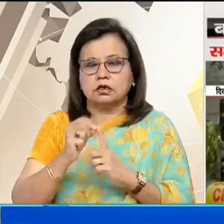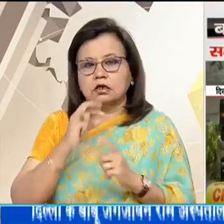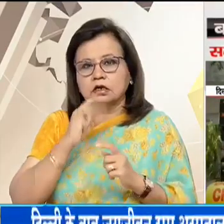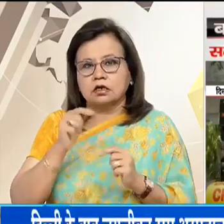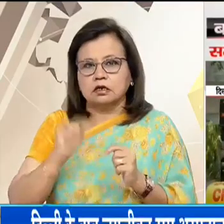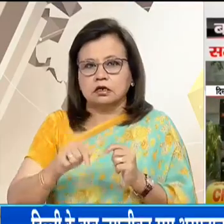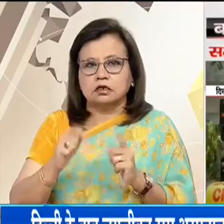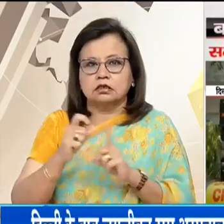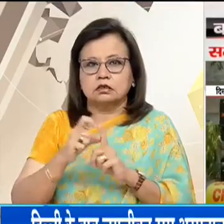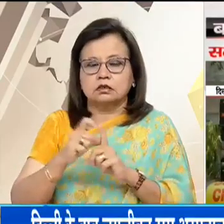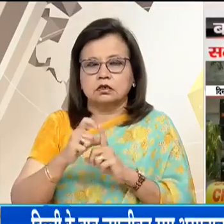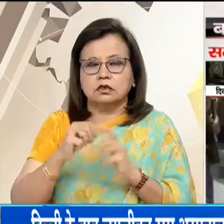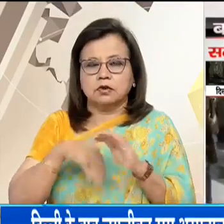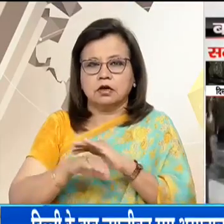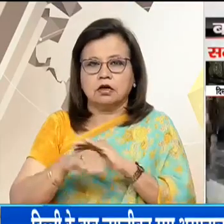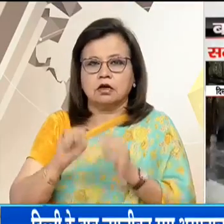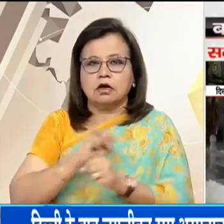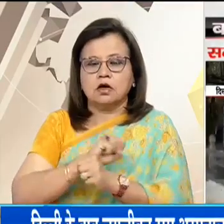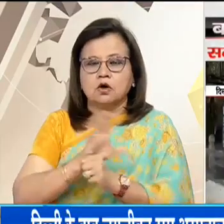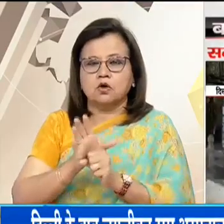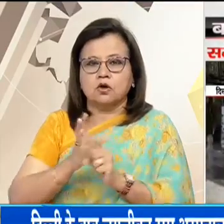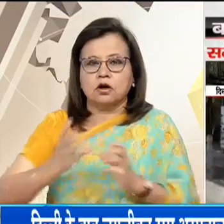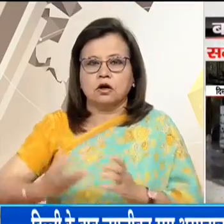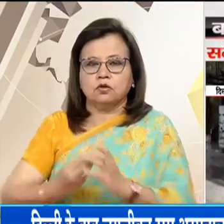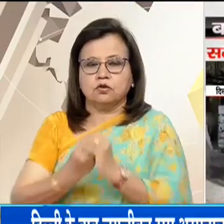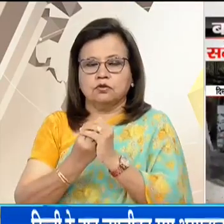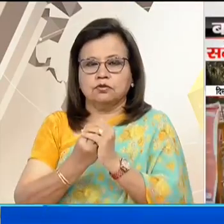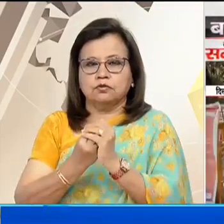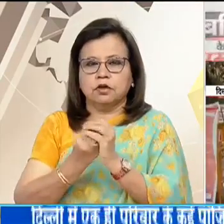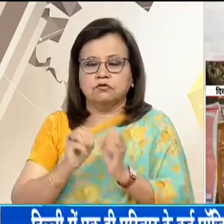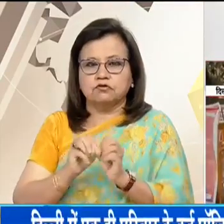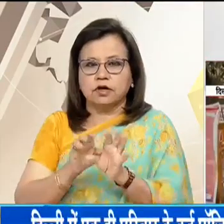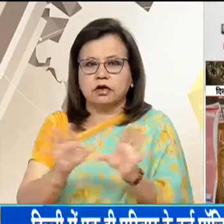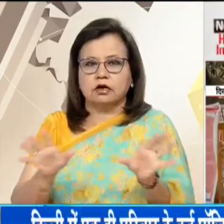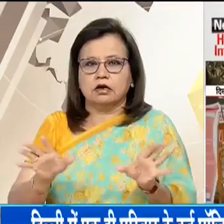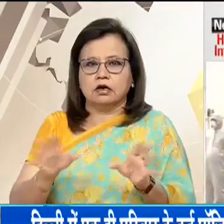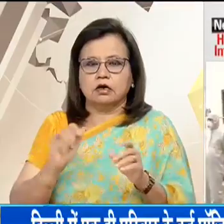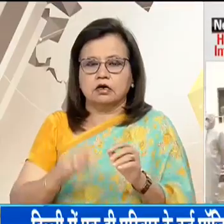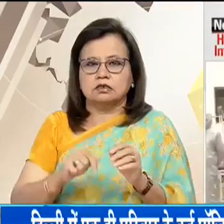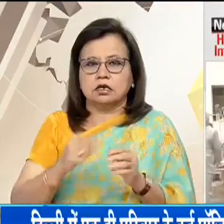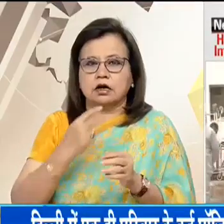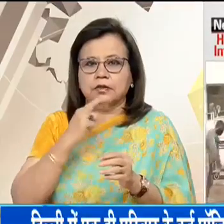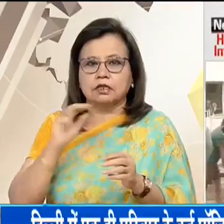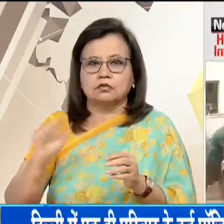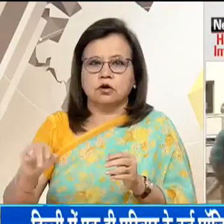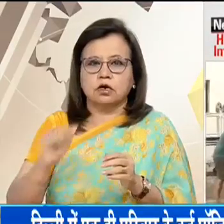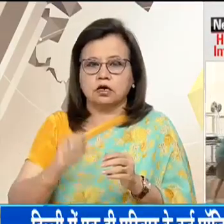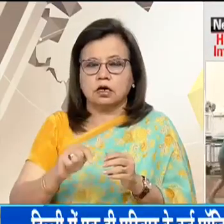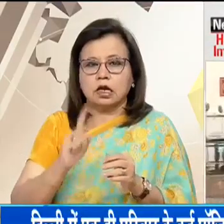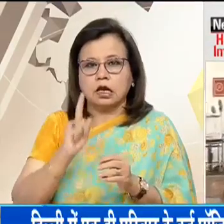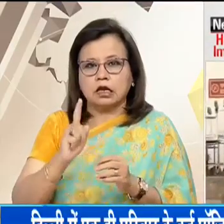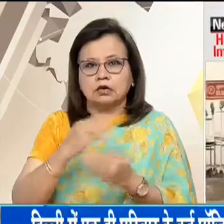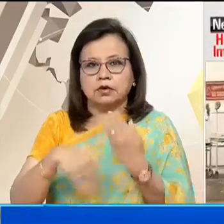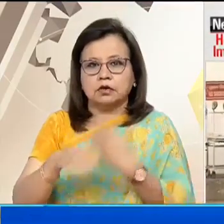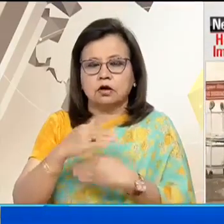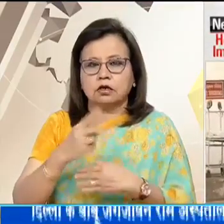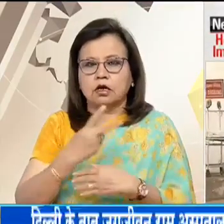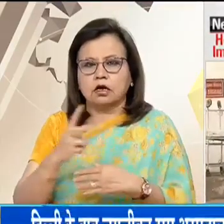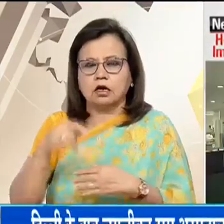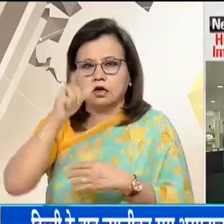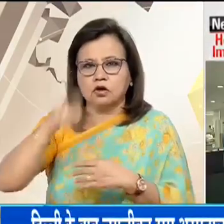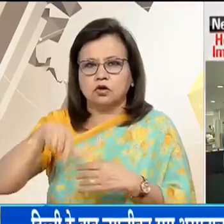कहना है कि दिल्ली में करोना समुहू में फैल रहा है इसका मतलब यह हुआ कि एक ही